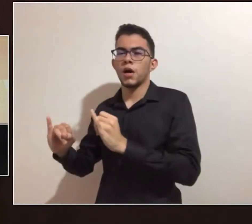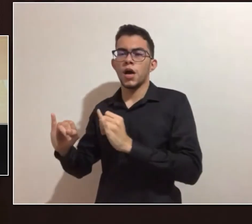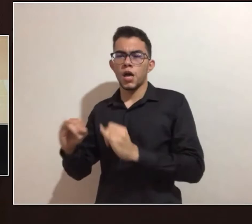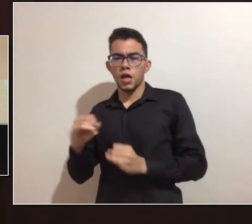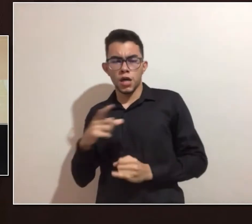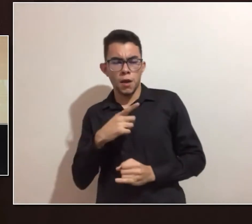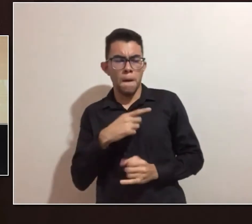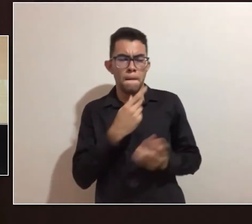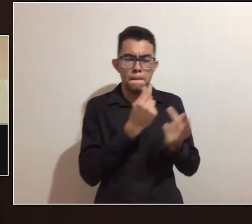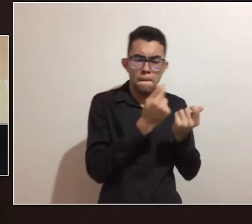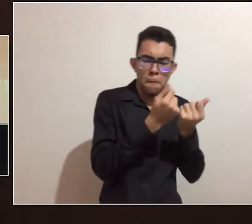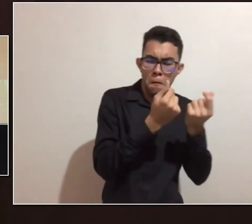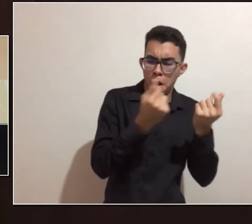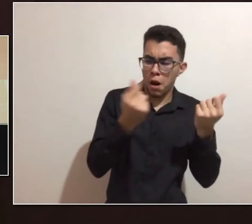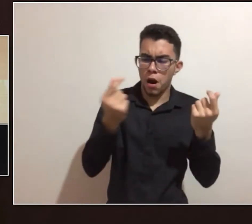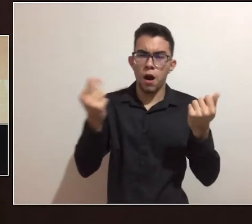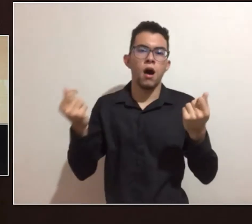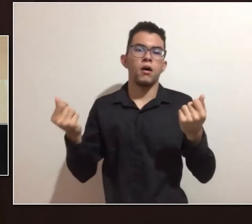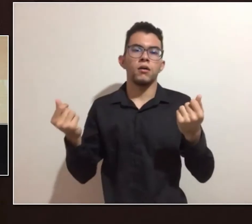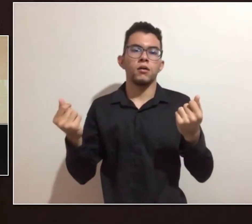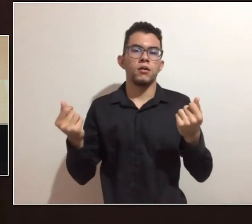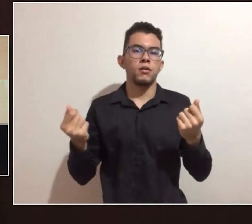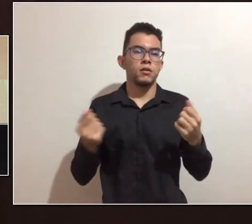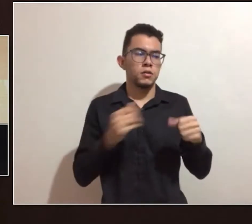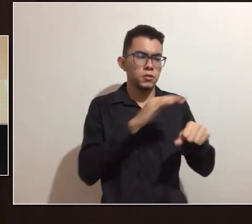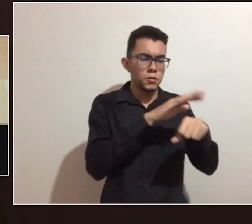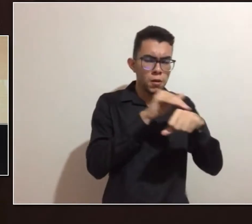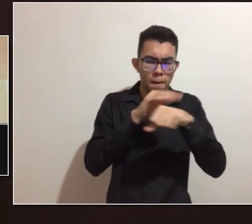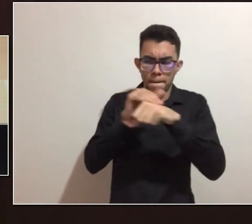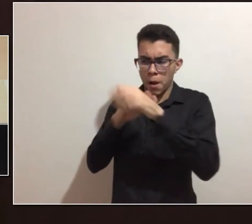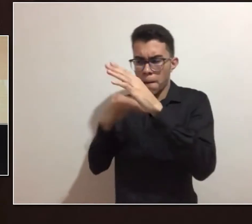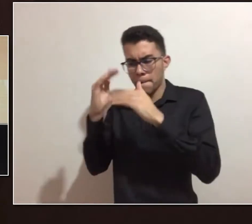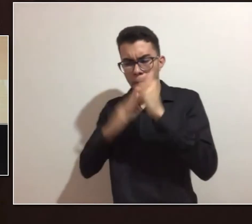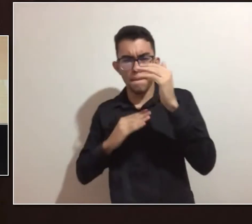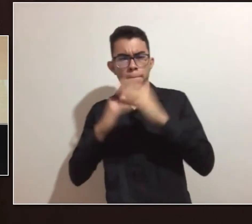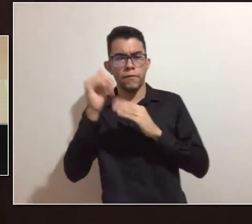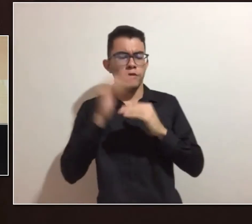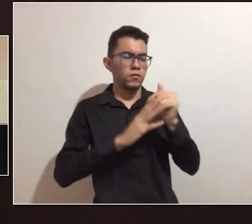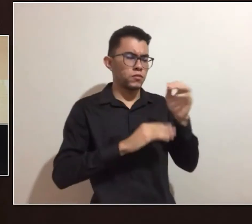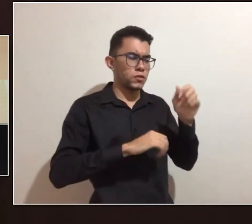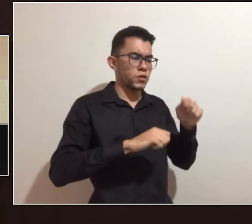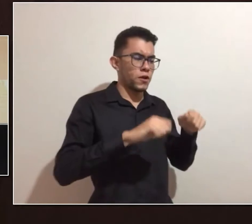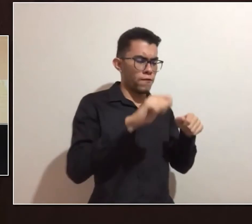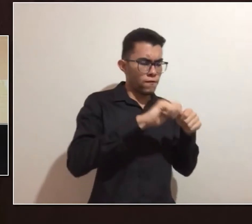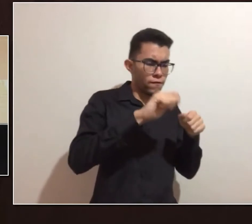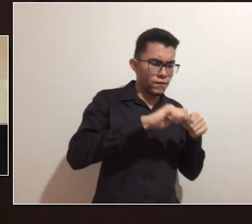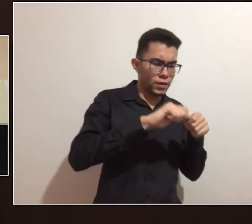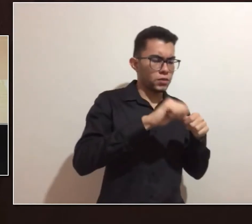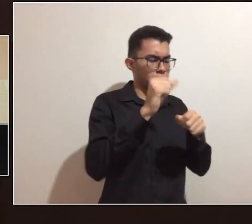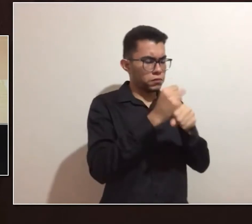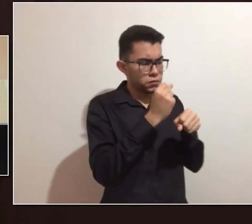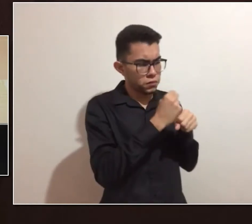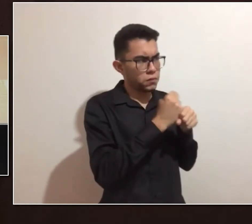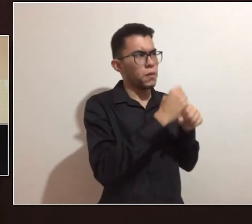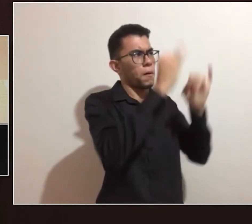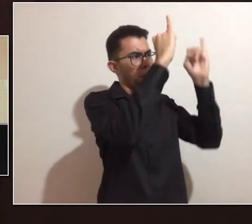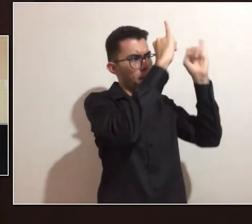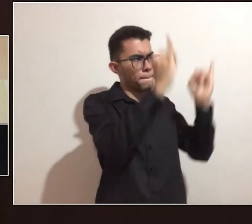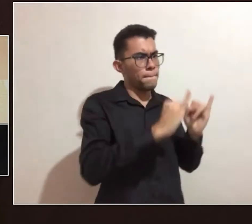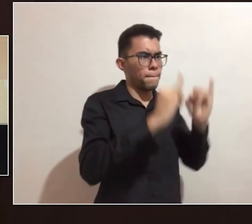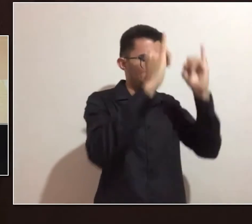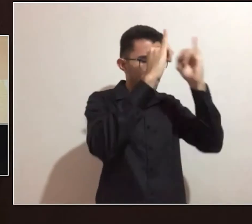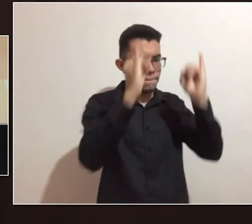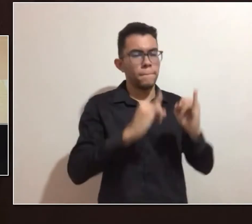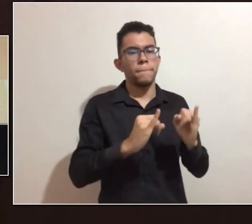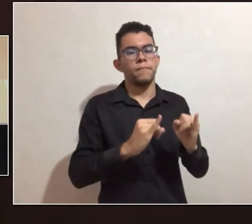convocando-os juntamente com outros da mesma profissão, disse-lhes: senhores, sabeis que desse ofício vem